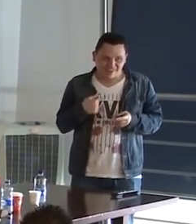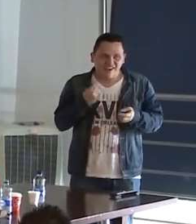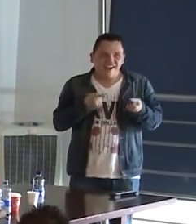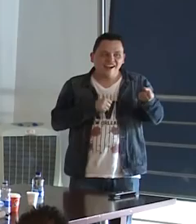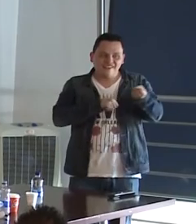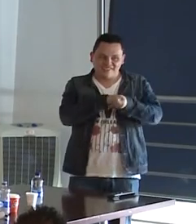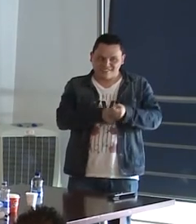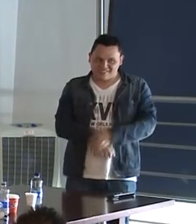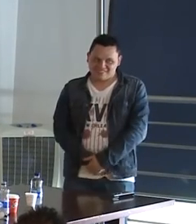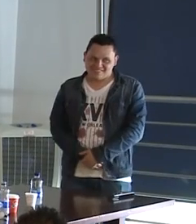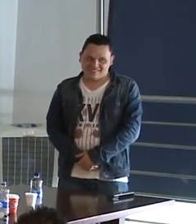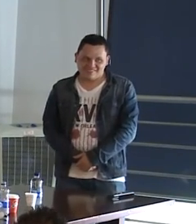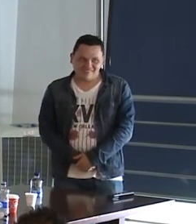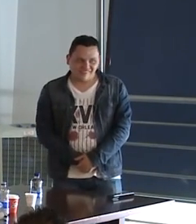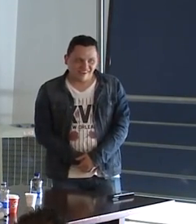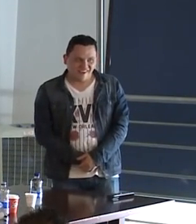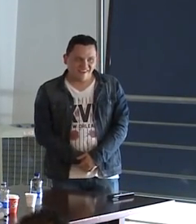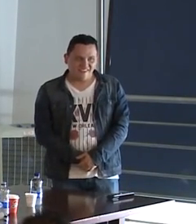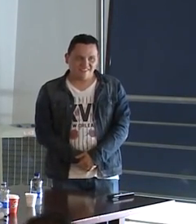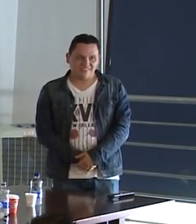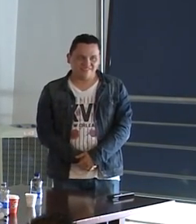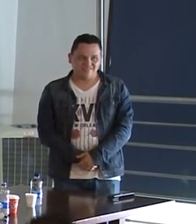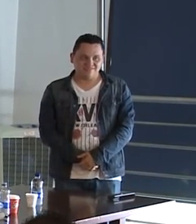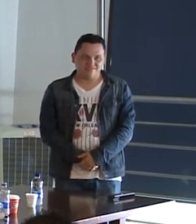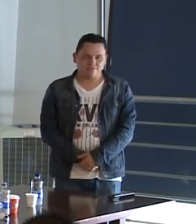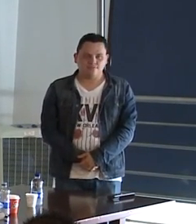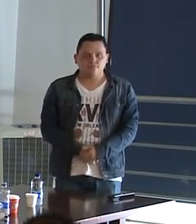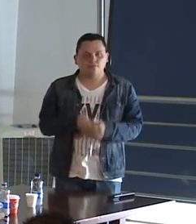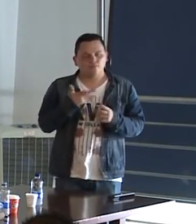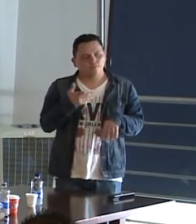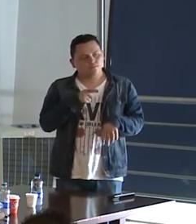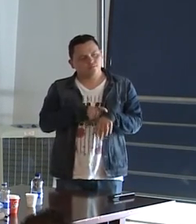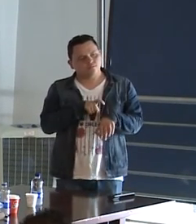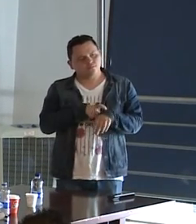comunitaria. ¿Cómo pasa el tiempo?